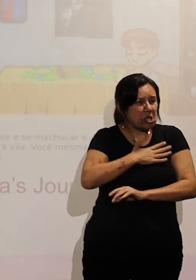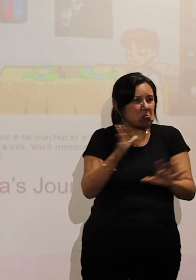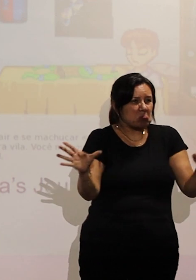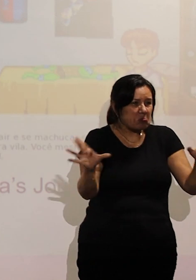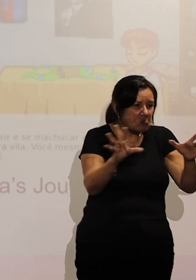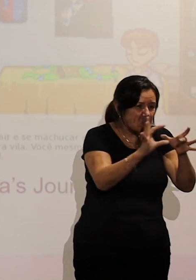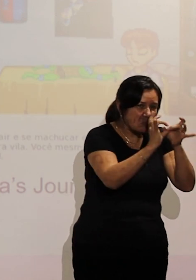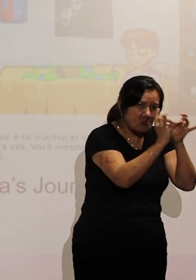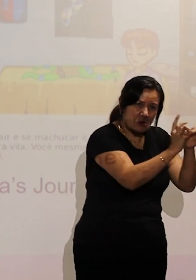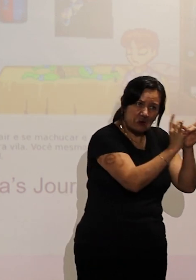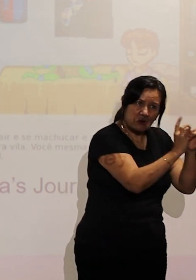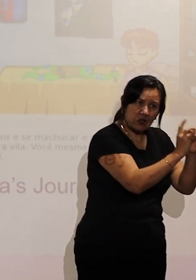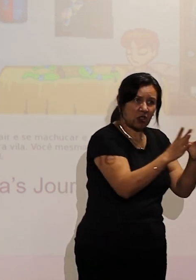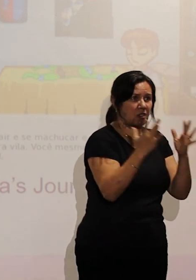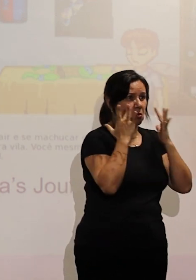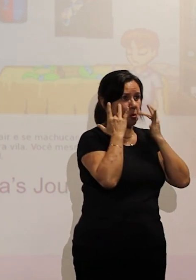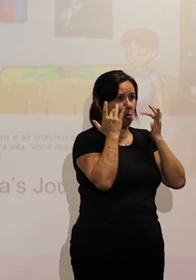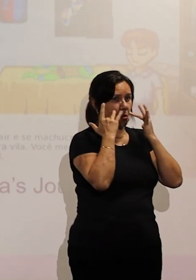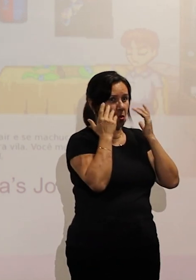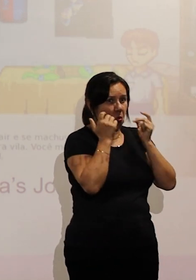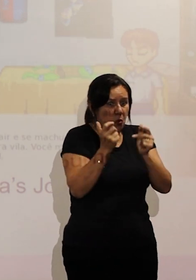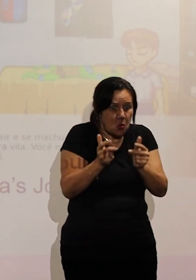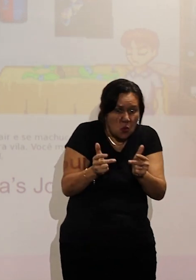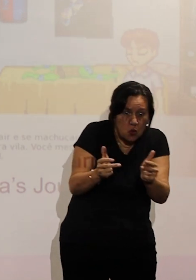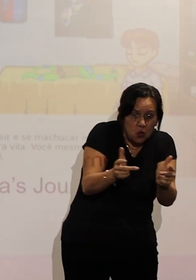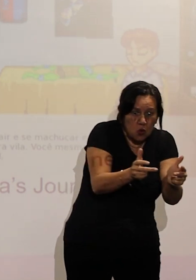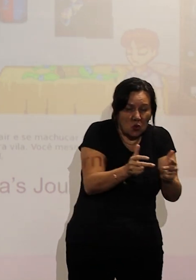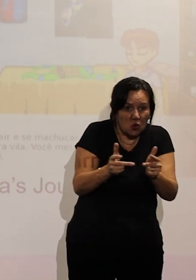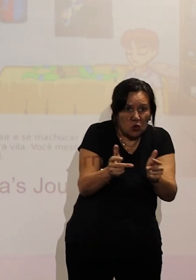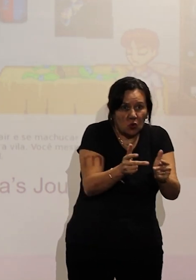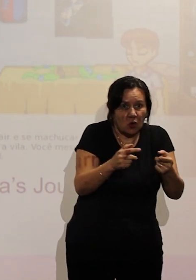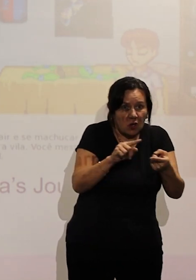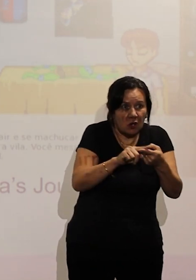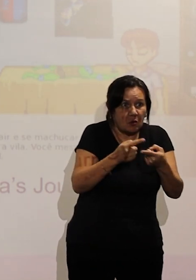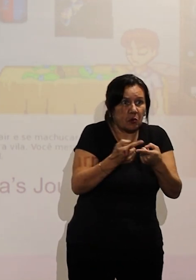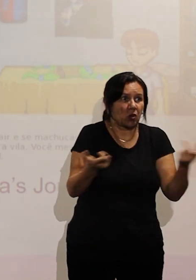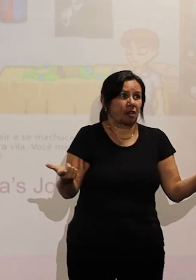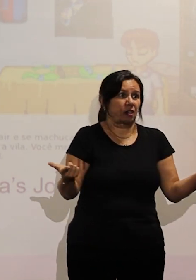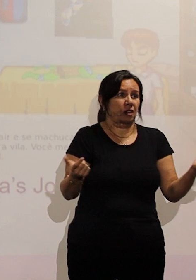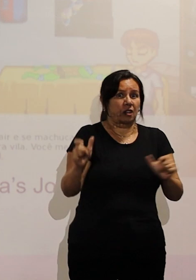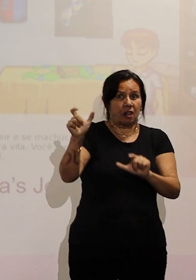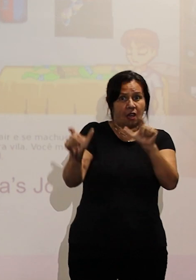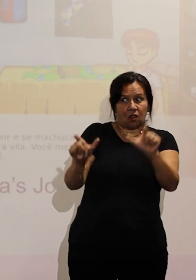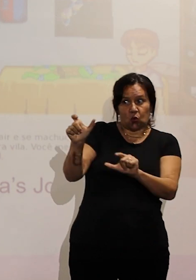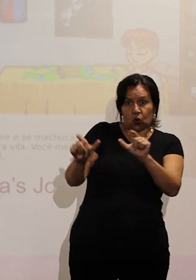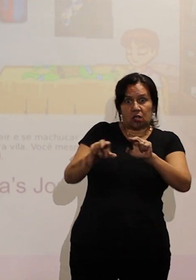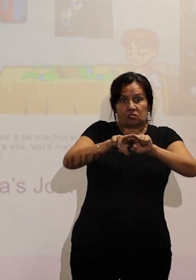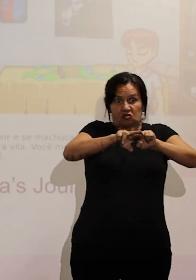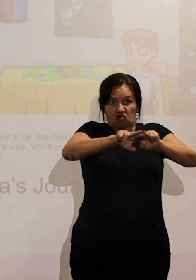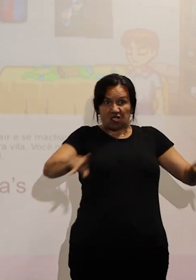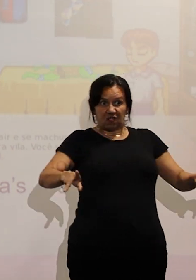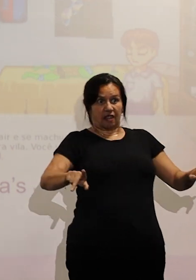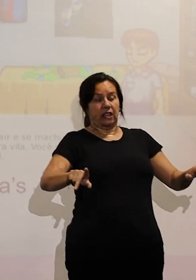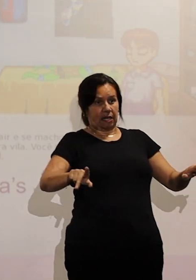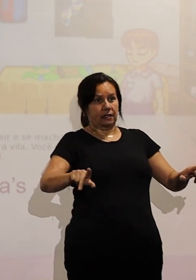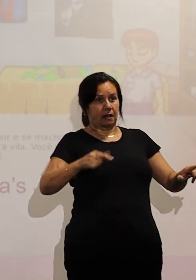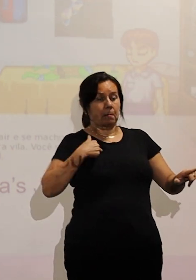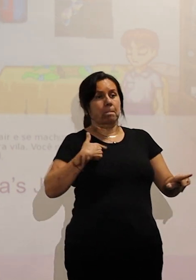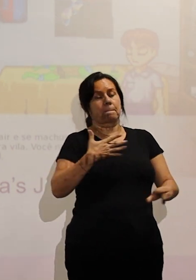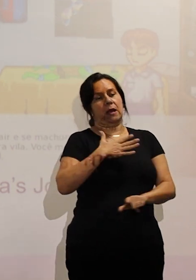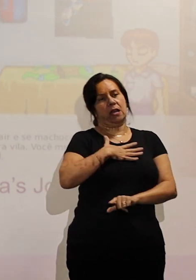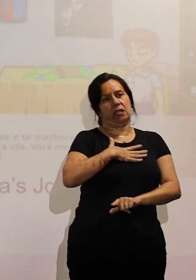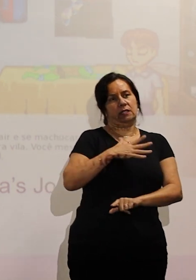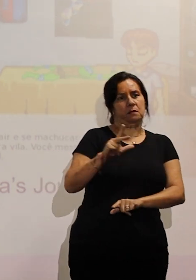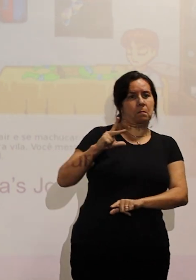com uma peça de arte, ou mesmo com um jogo que ele é inteirinho em cores frias, do que um que seja inteirinho em cores quentes, que vai sinergizar comigo. Mas é uma coisa